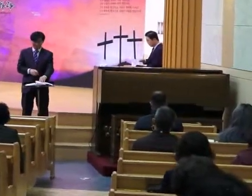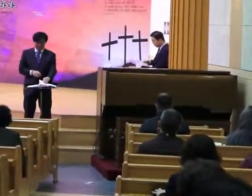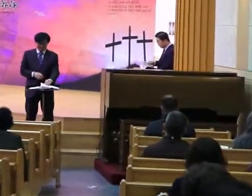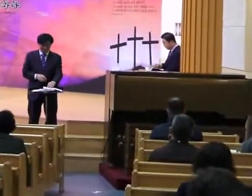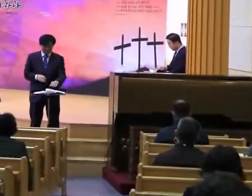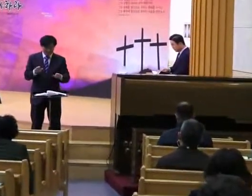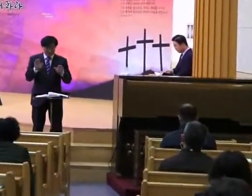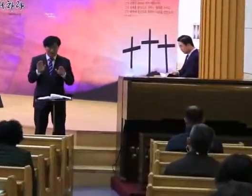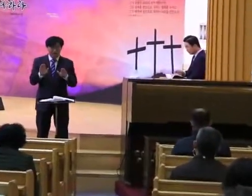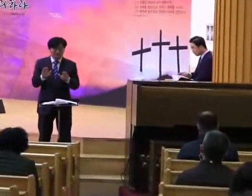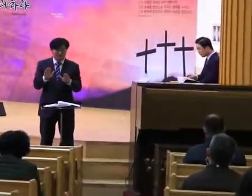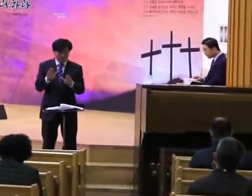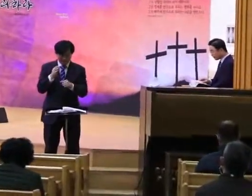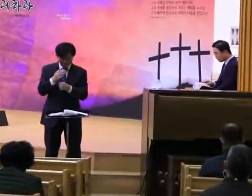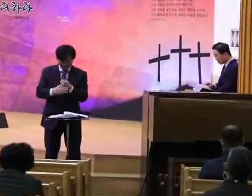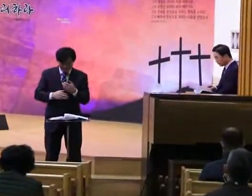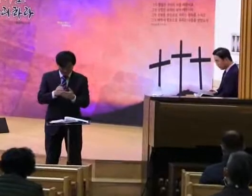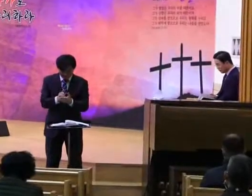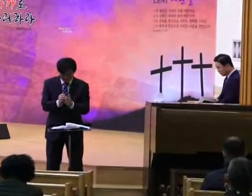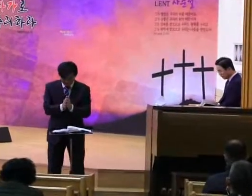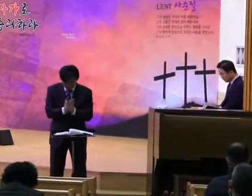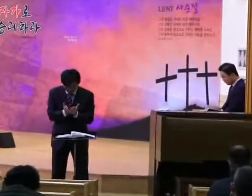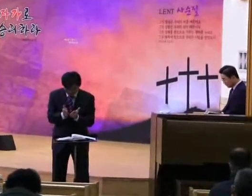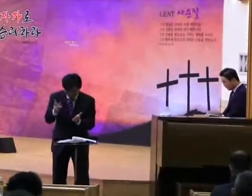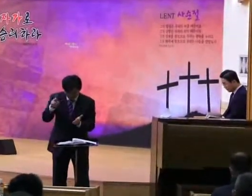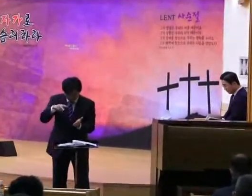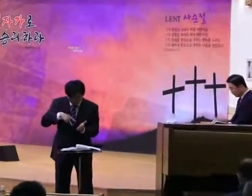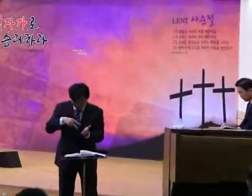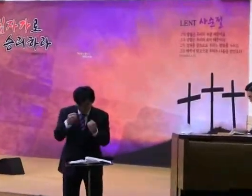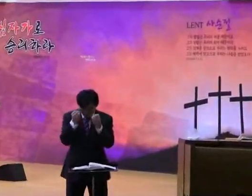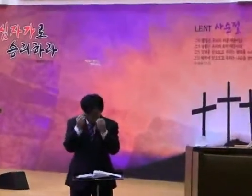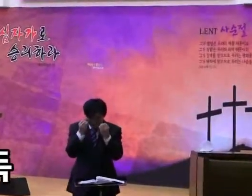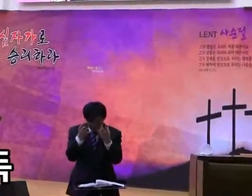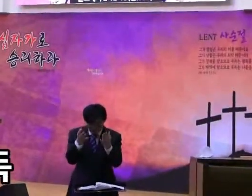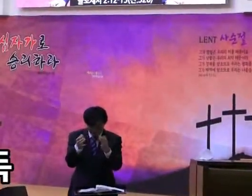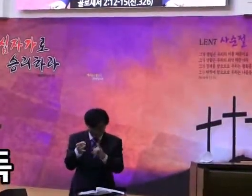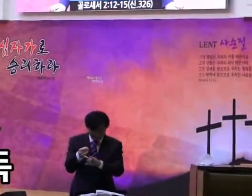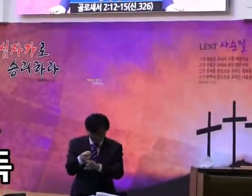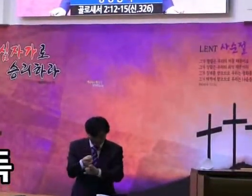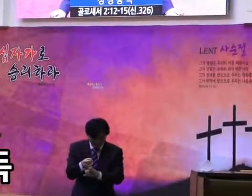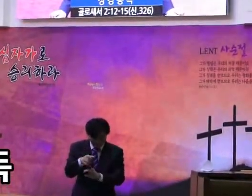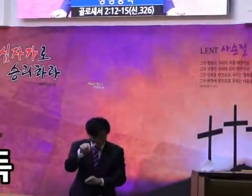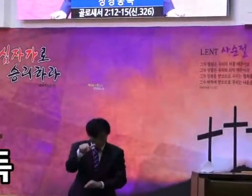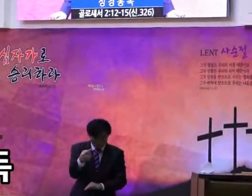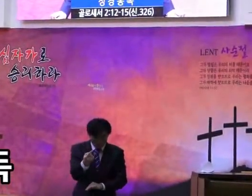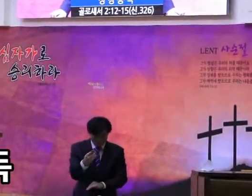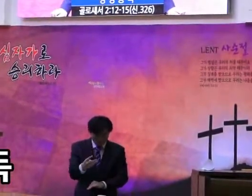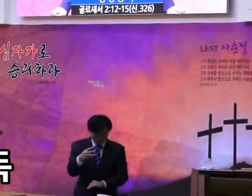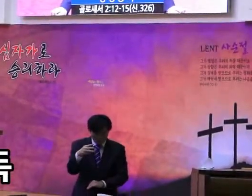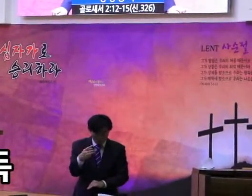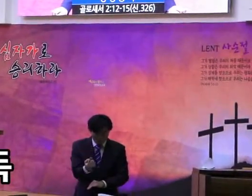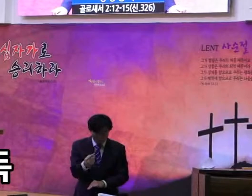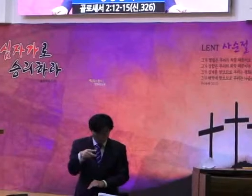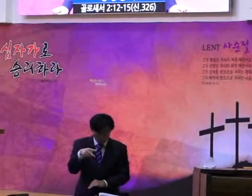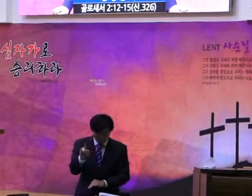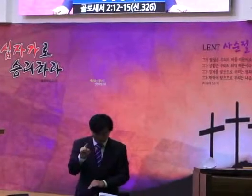오늘 우리에게 주시는 하나님의 말씀은 신약 성경요 골로새서 2장